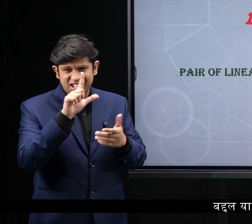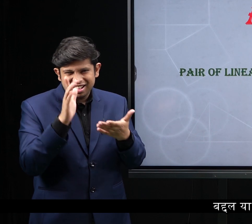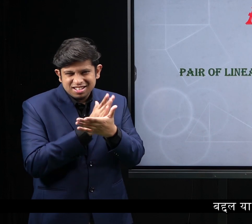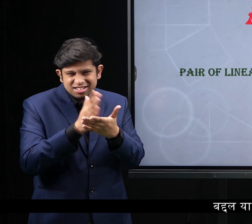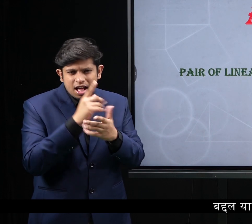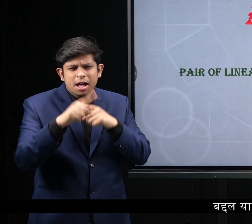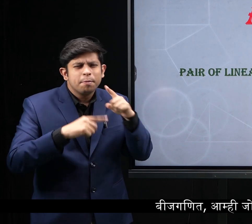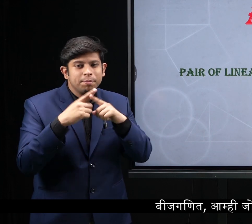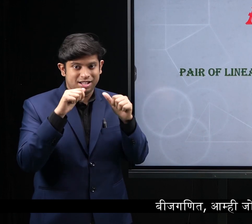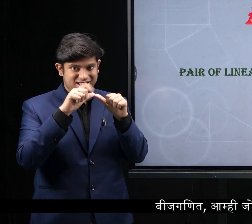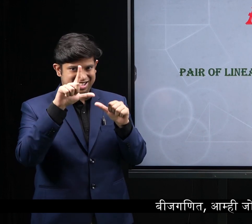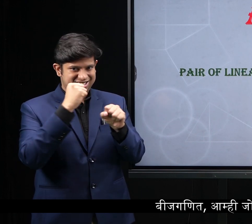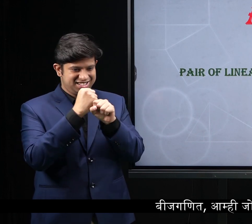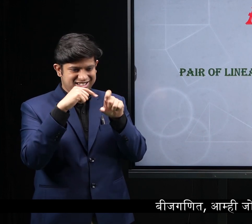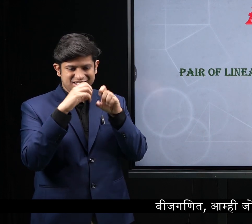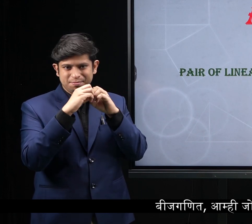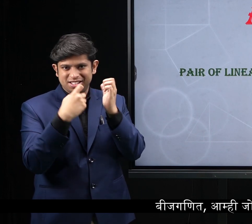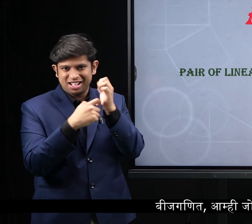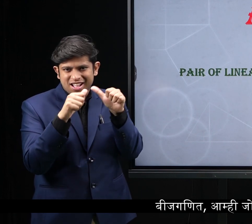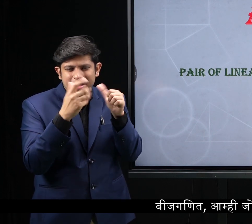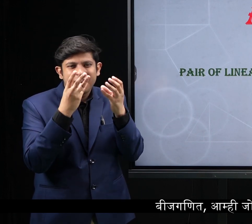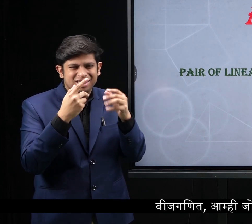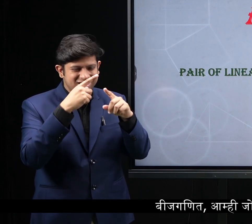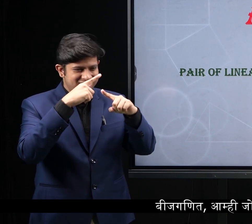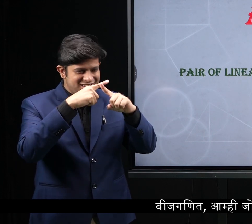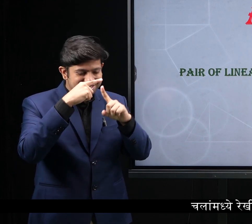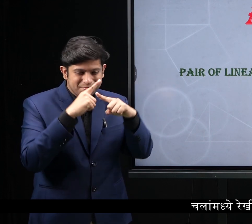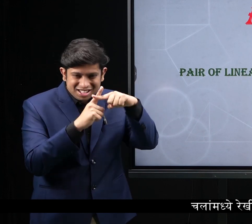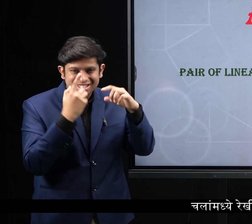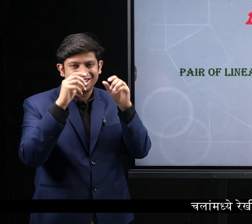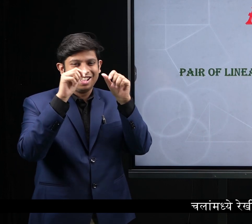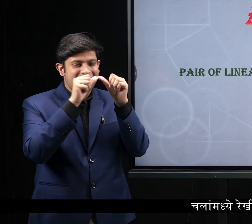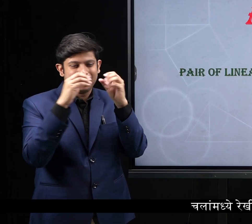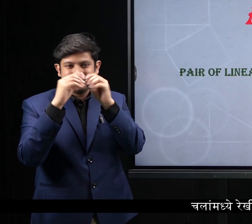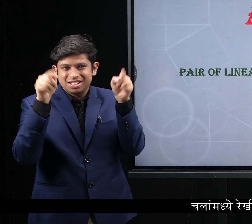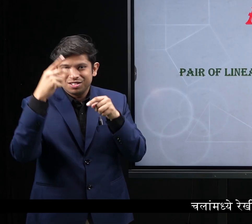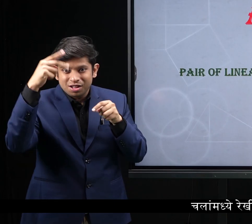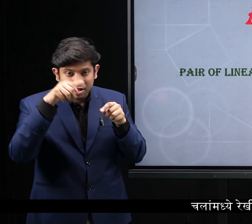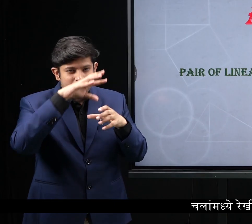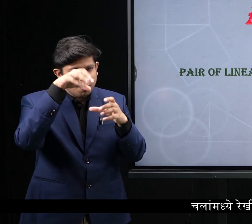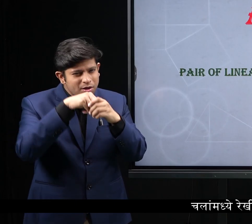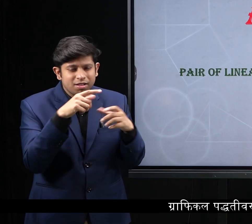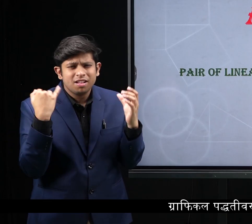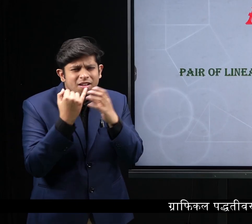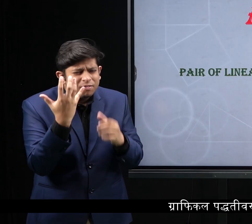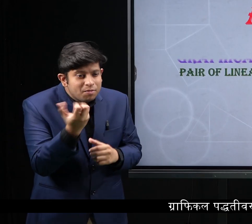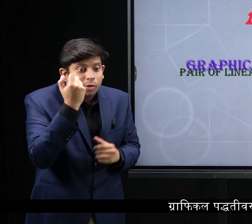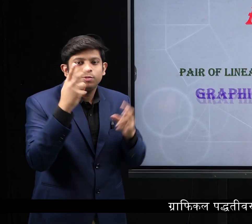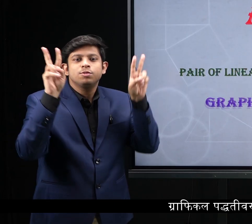बदल्यात हड्यात बीजगणित आम्ही जोडीचा विषय शोधला. चलांमध्ये रेखीय समीकरणे ग्राफिकल पद्धतीवर लक्ष